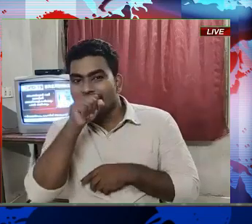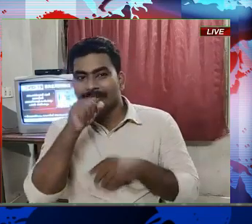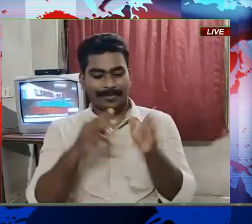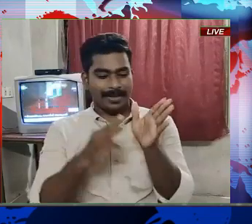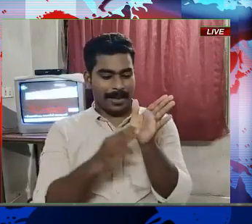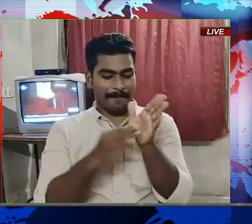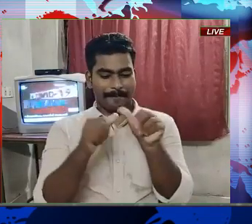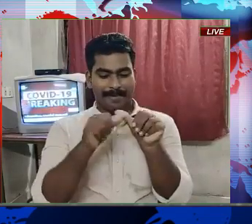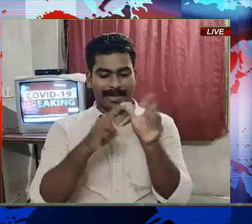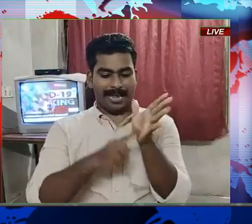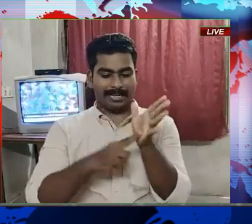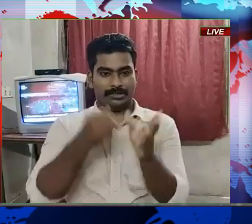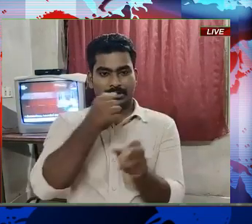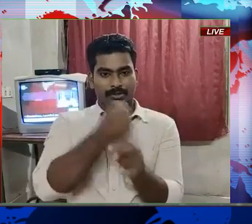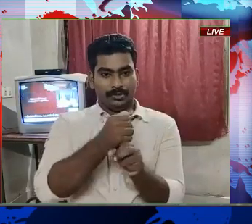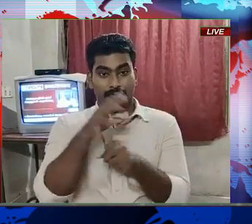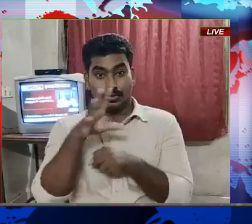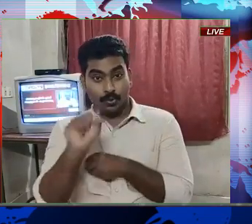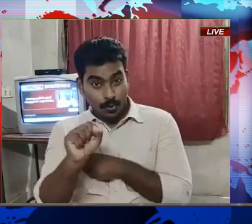നിർദ്ദേശങ്ങൾ നൽകിയിട്ടുണ്ട്.